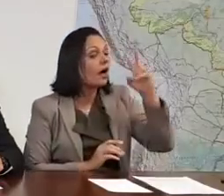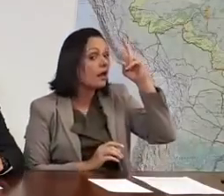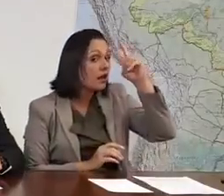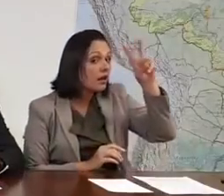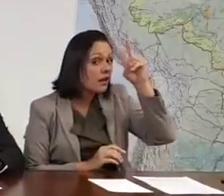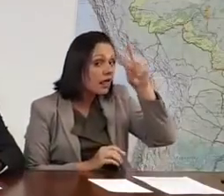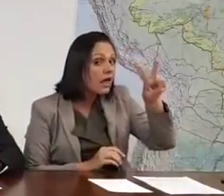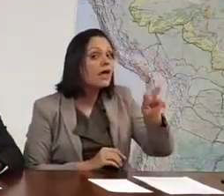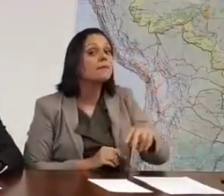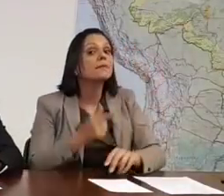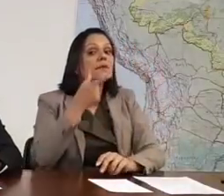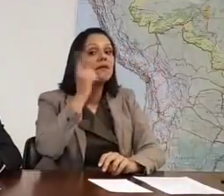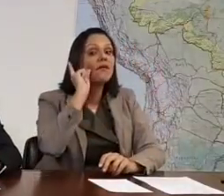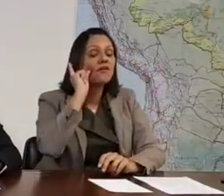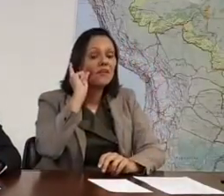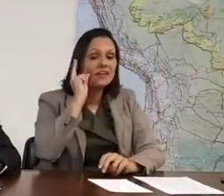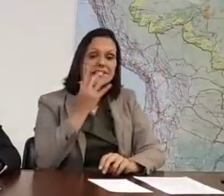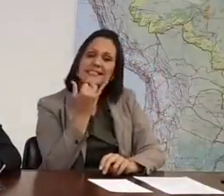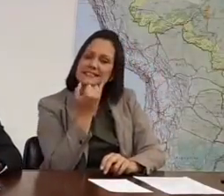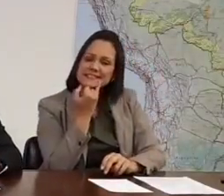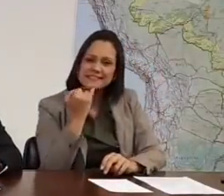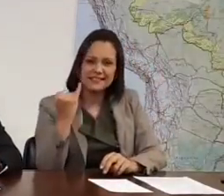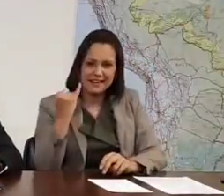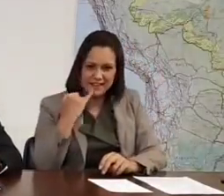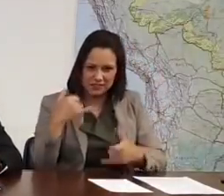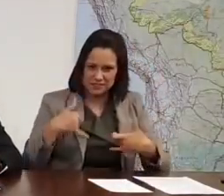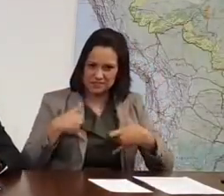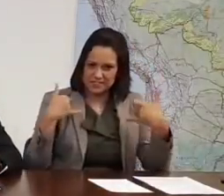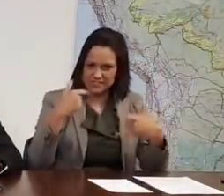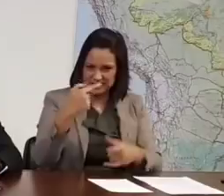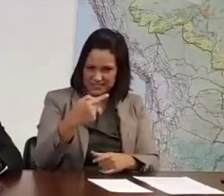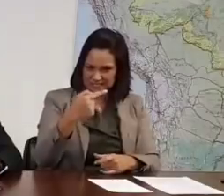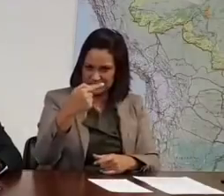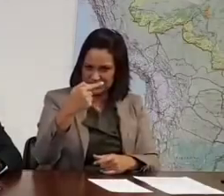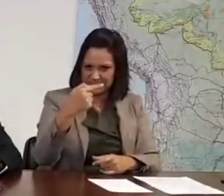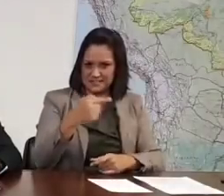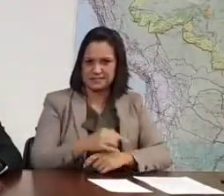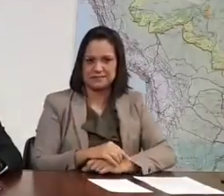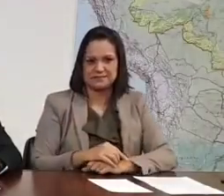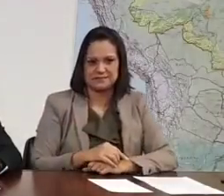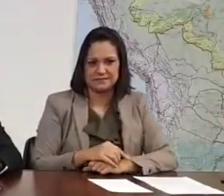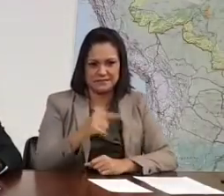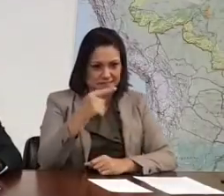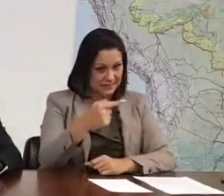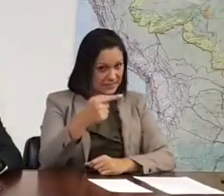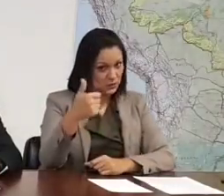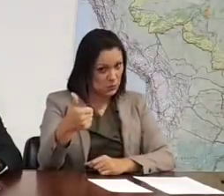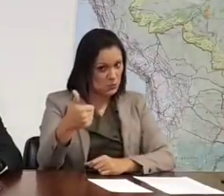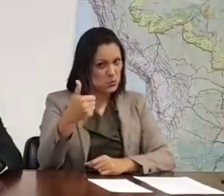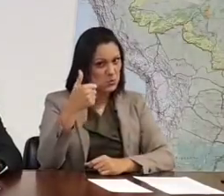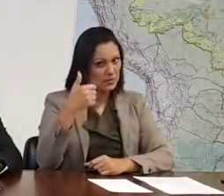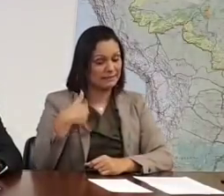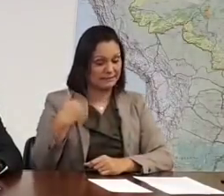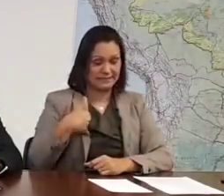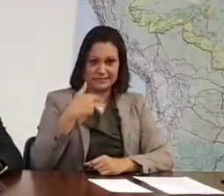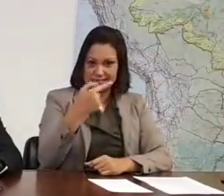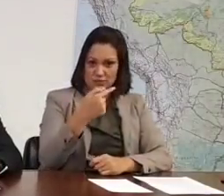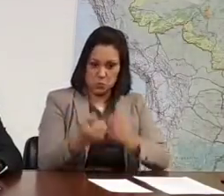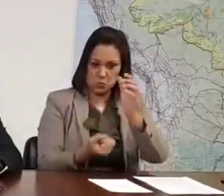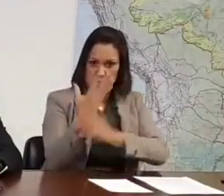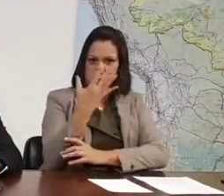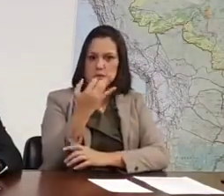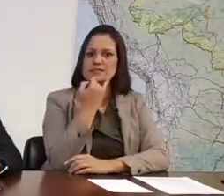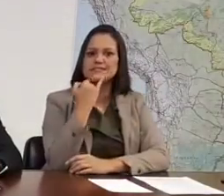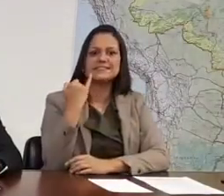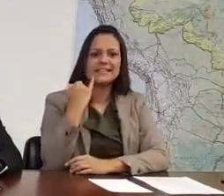do Estado de Israel ontem. Estivemos ontem lá, 71º aniversário de Israel, tá ok? E